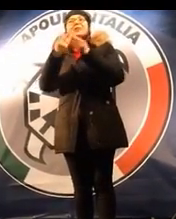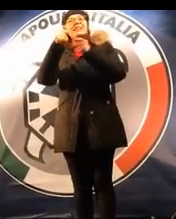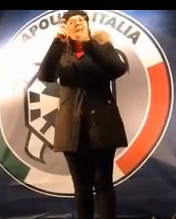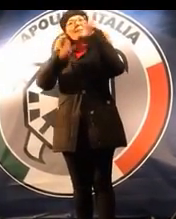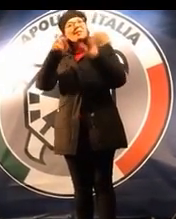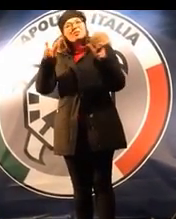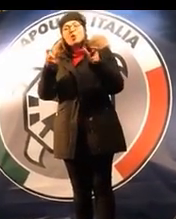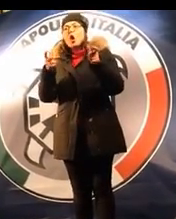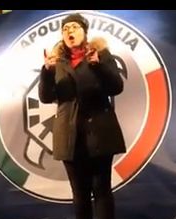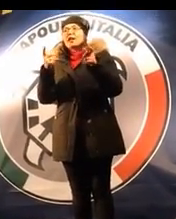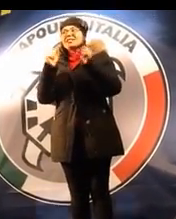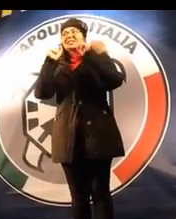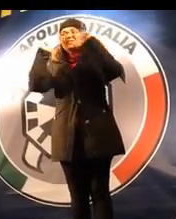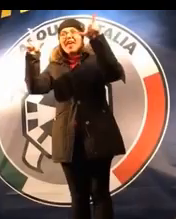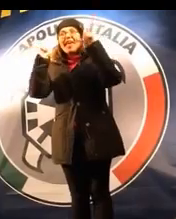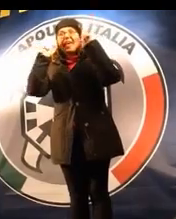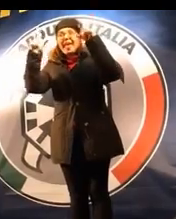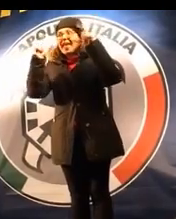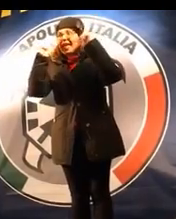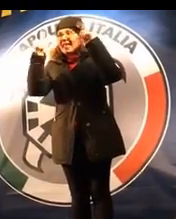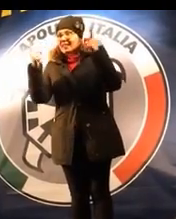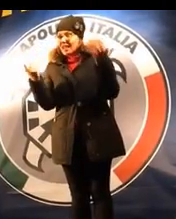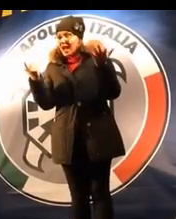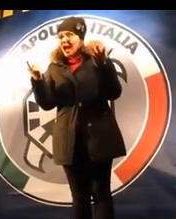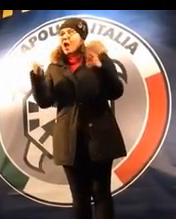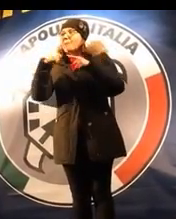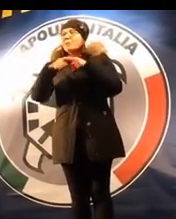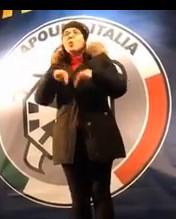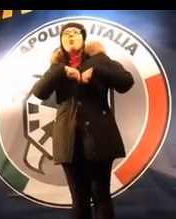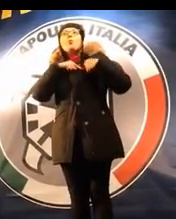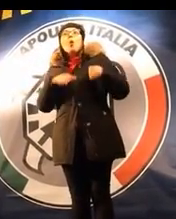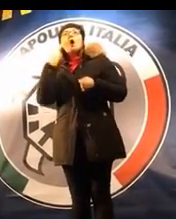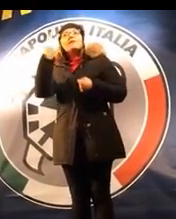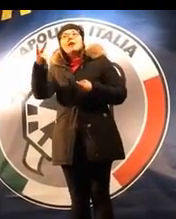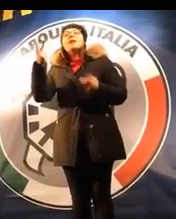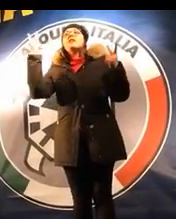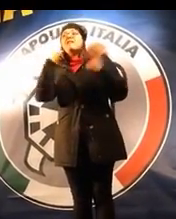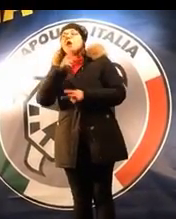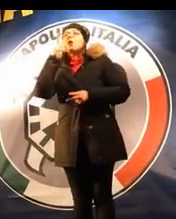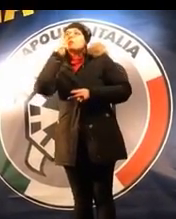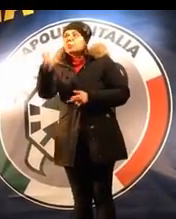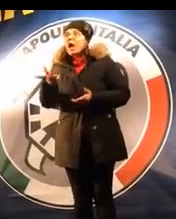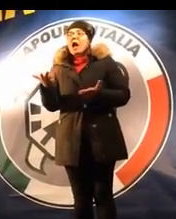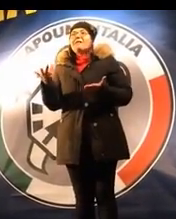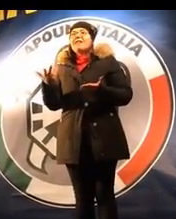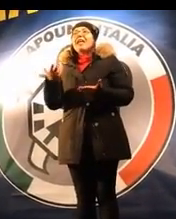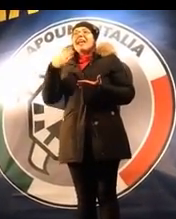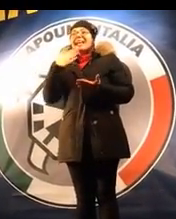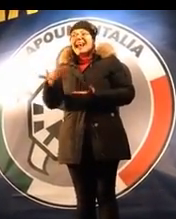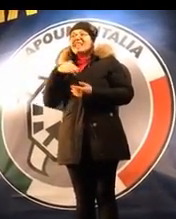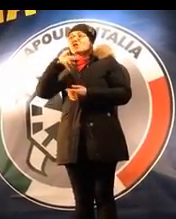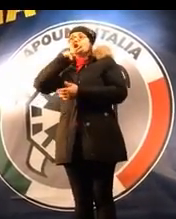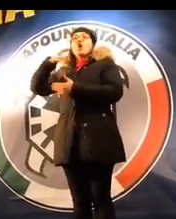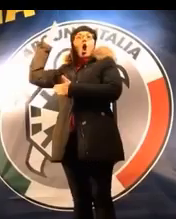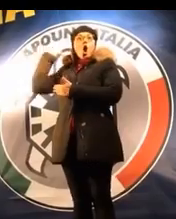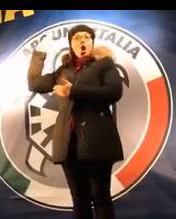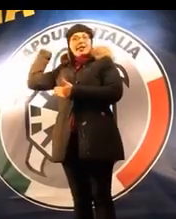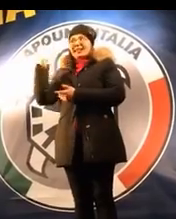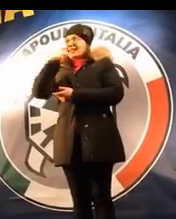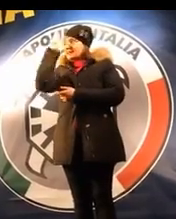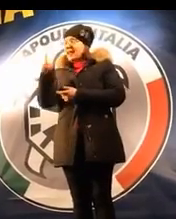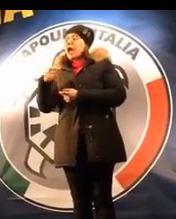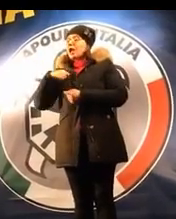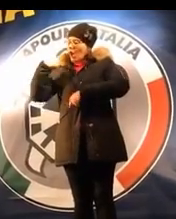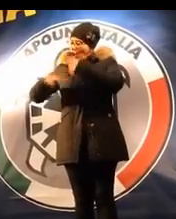di svegliarli, di fargli capire che cosa c'è dietro di noi, quel grande sacrificio compiuto dai nostri padri e dai nostri nonni per avere questa fantastica nazione che ci